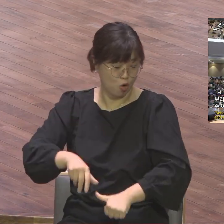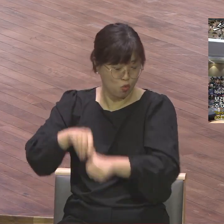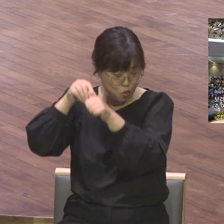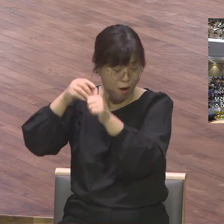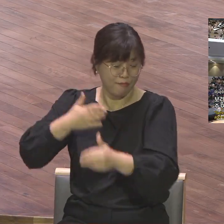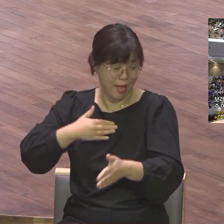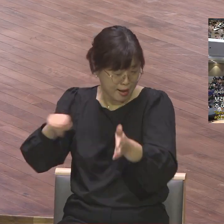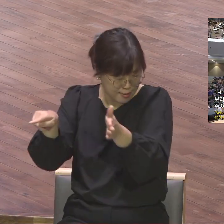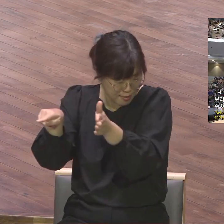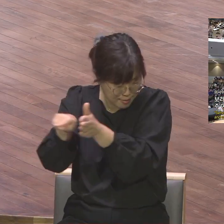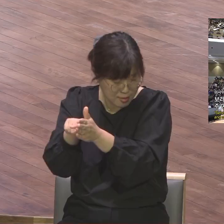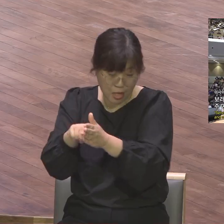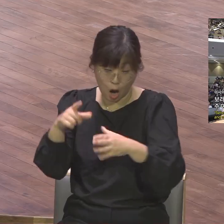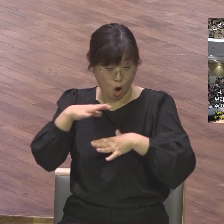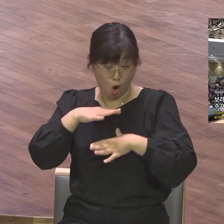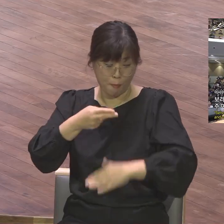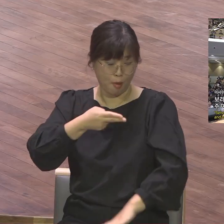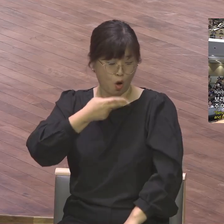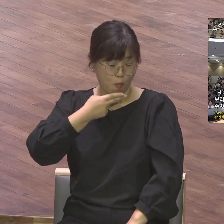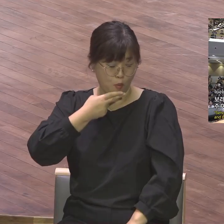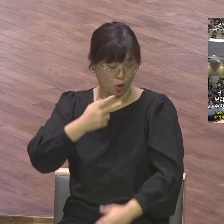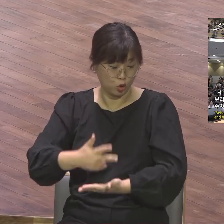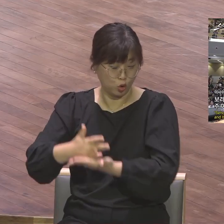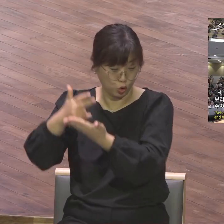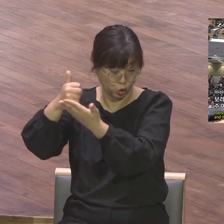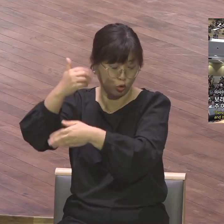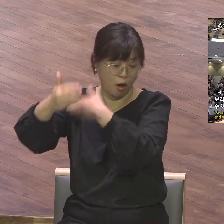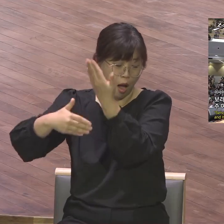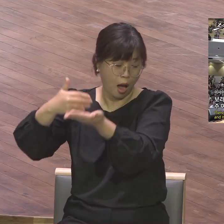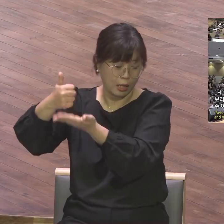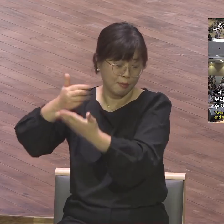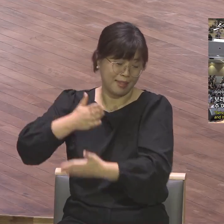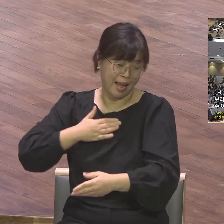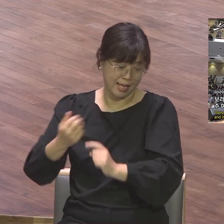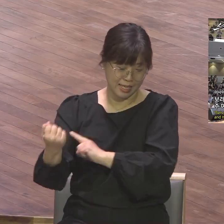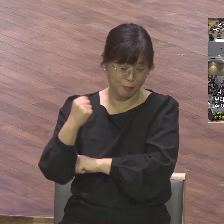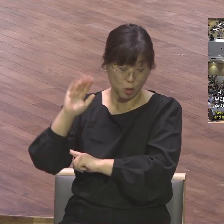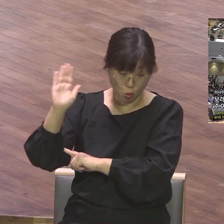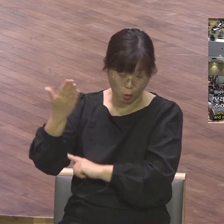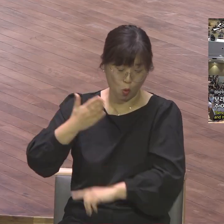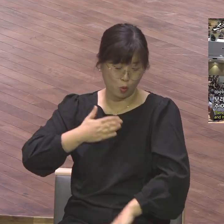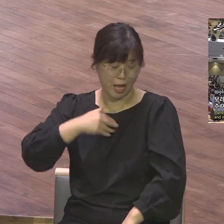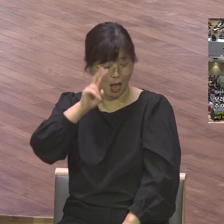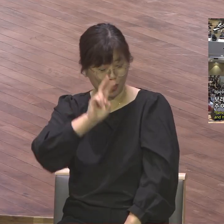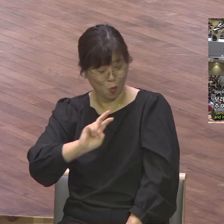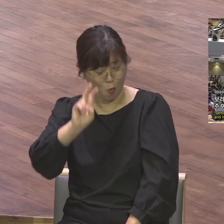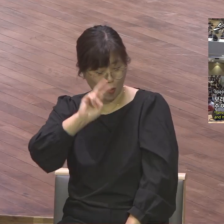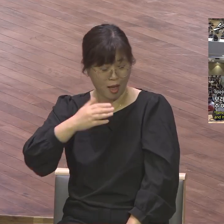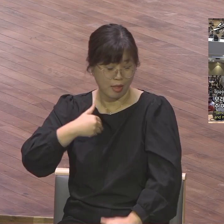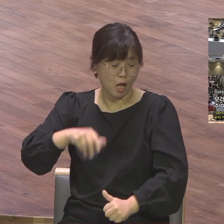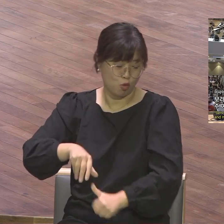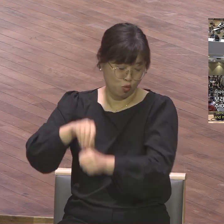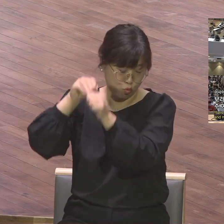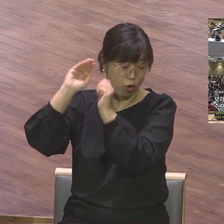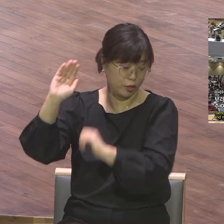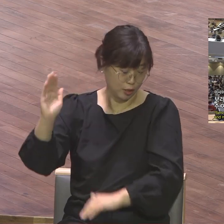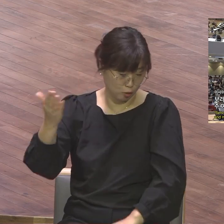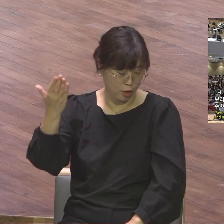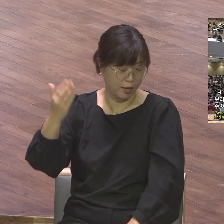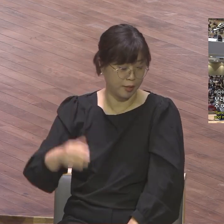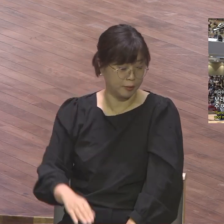구원이시라 내가 신뢰하고 두려움이 없으리니 주 여호와는 나의 힘이시며 나의 노래시며